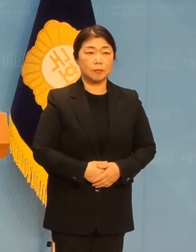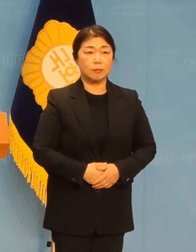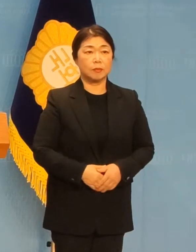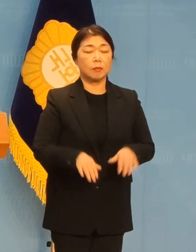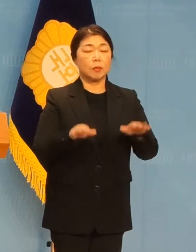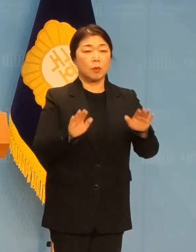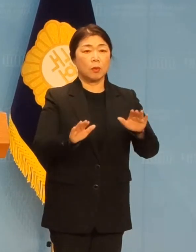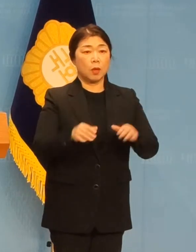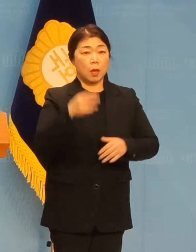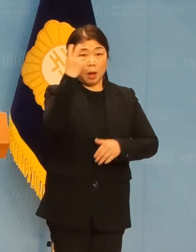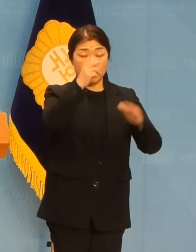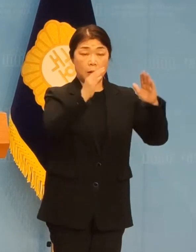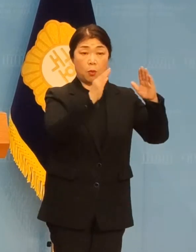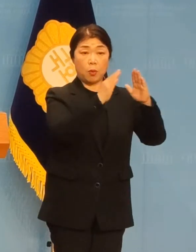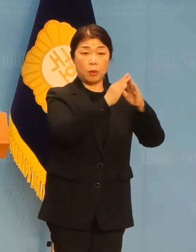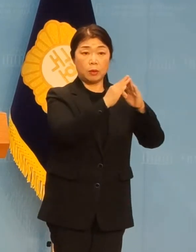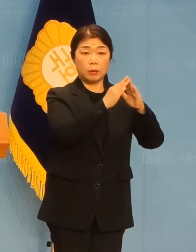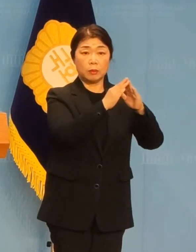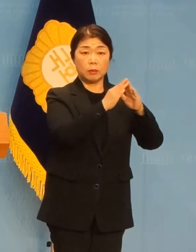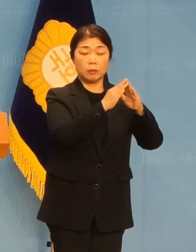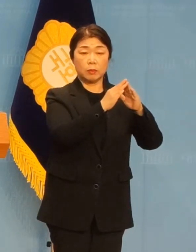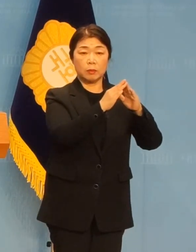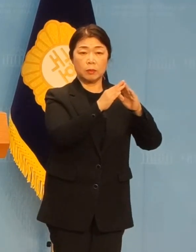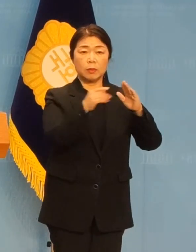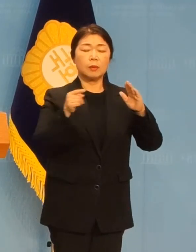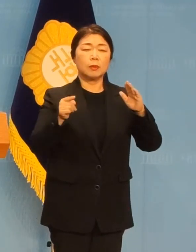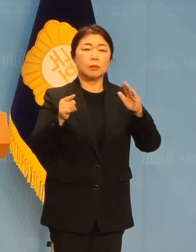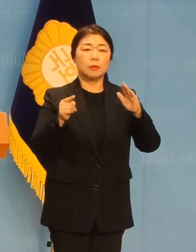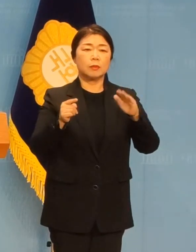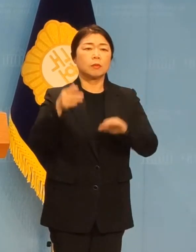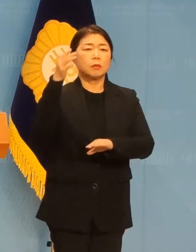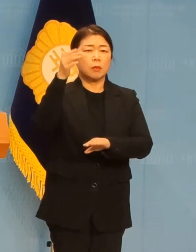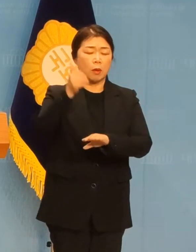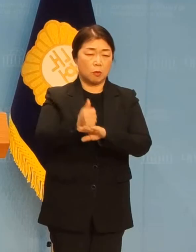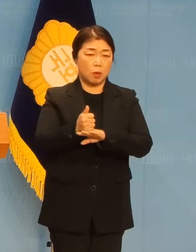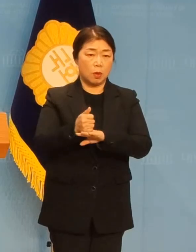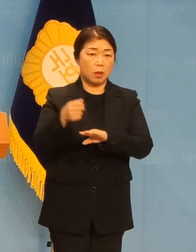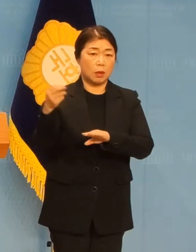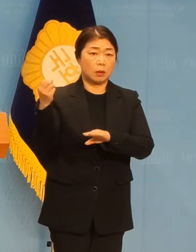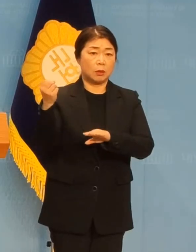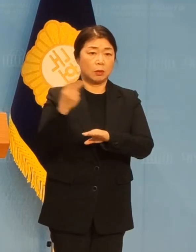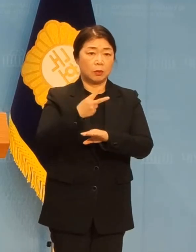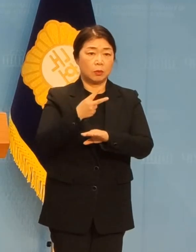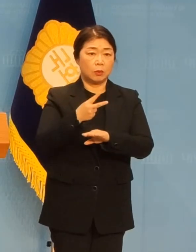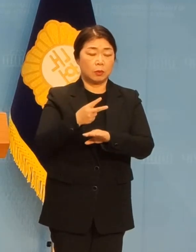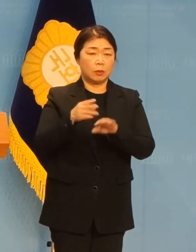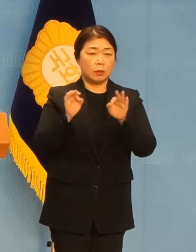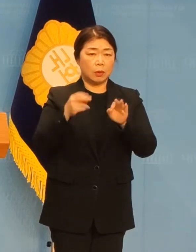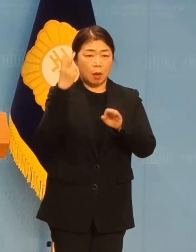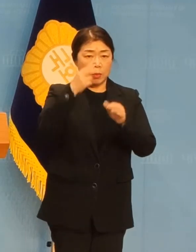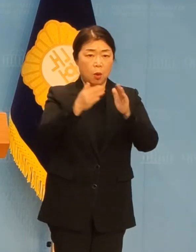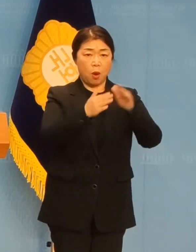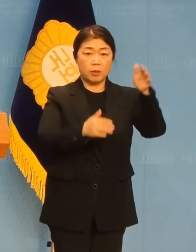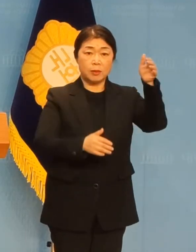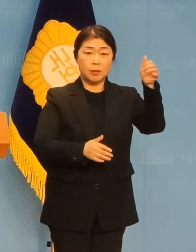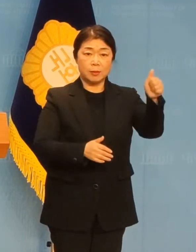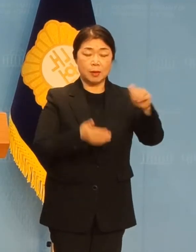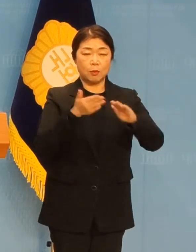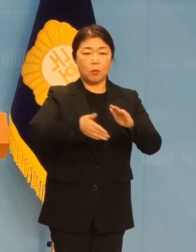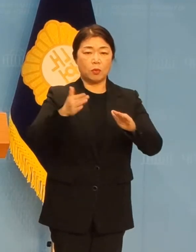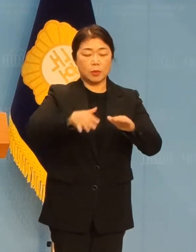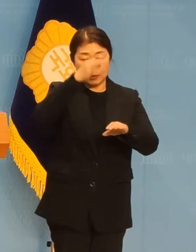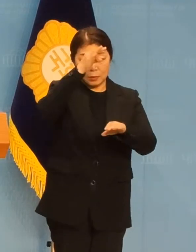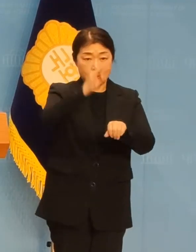오늘 감사원의 최신 TF 결과와 그리고 김인혜 감사원장의 공식적인